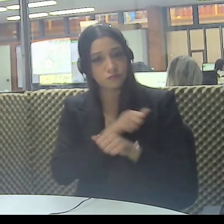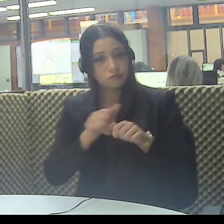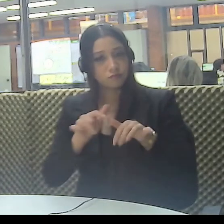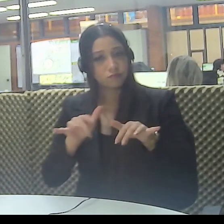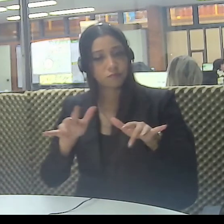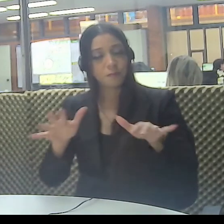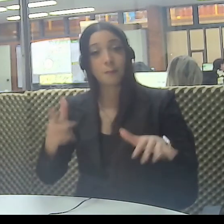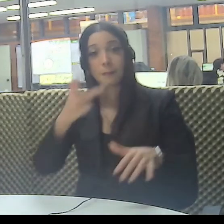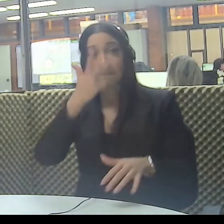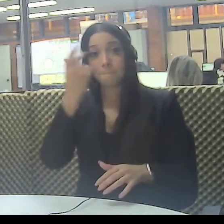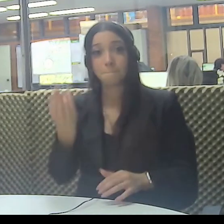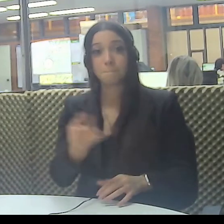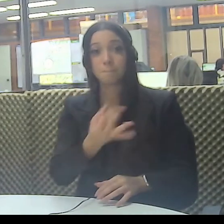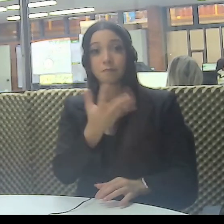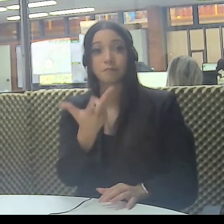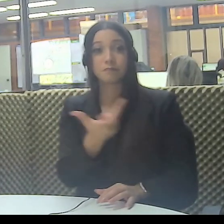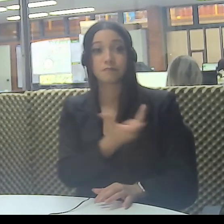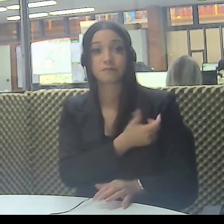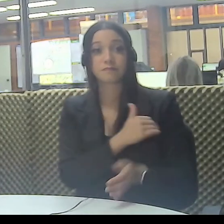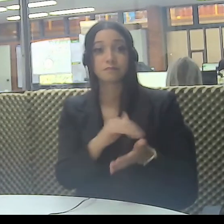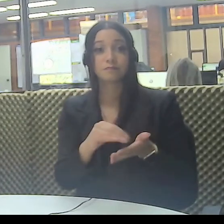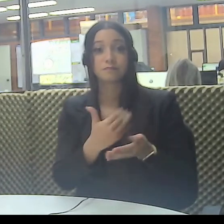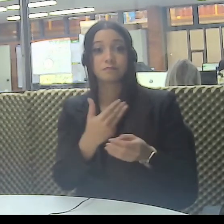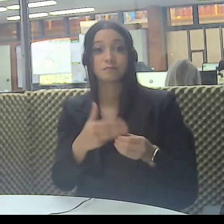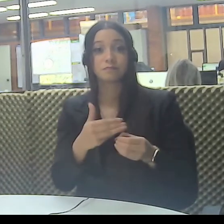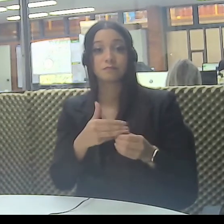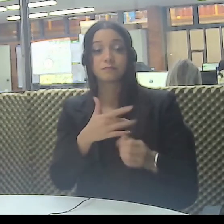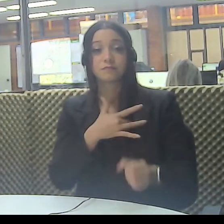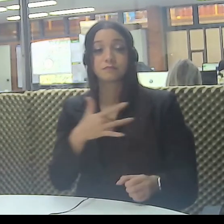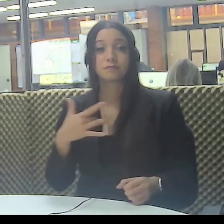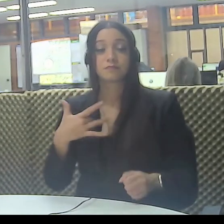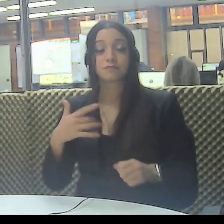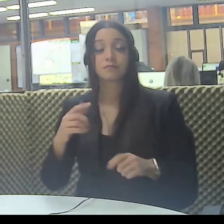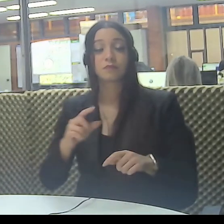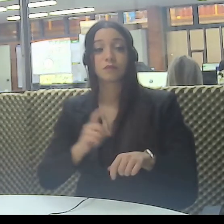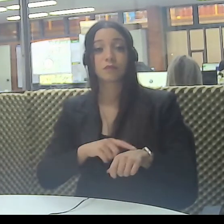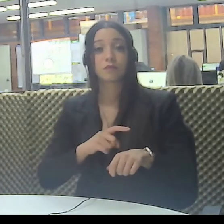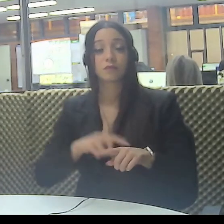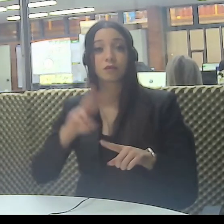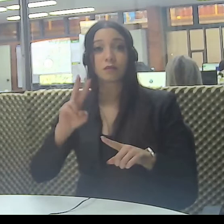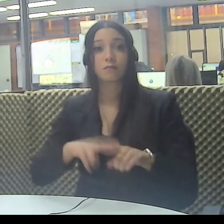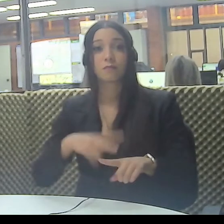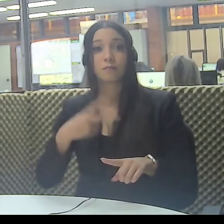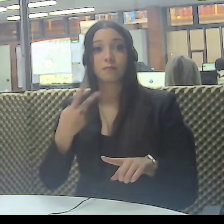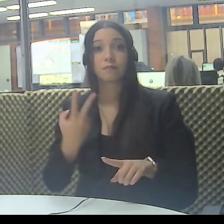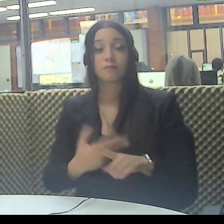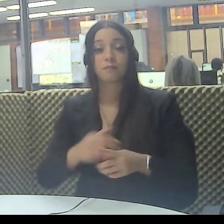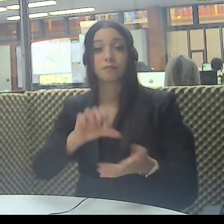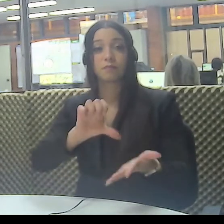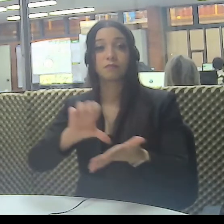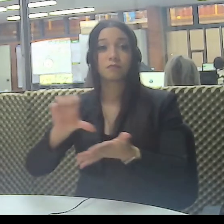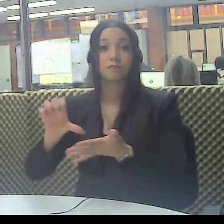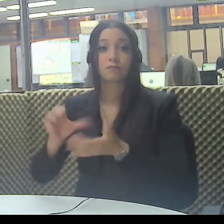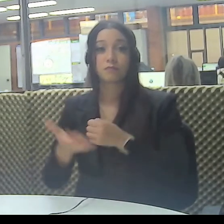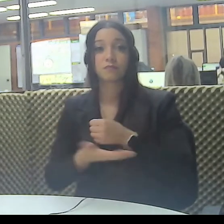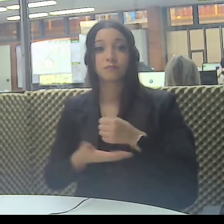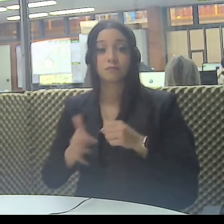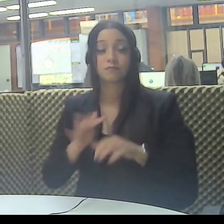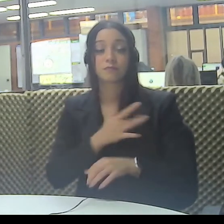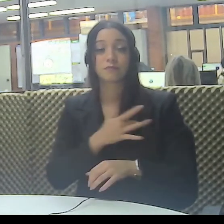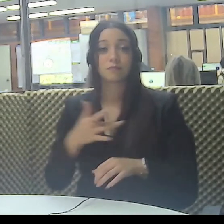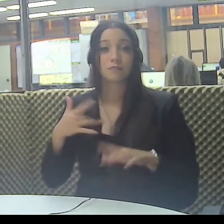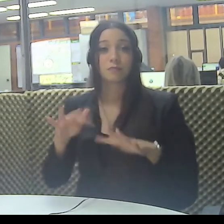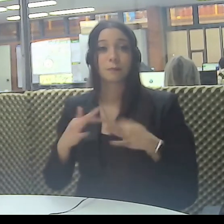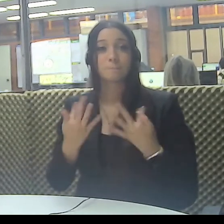que mais pessoas sejam vacinadas, a Secretaria Municipal de Saúde ampliou o horário de vacinação nas unidades básicas de saúde da